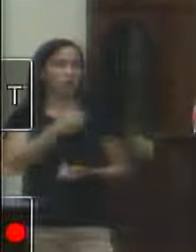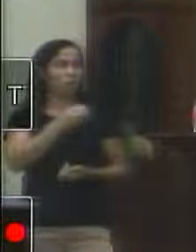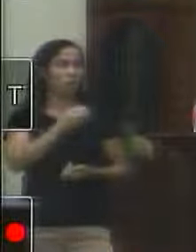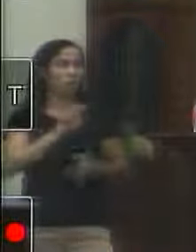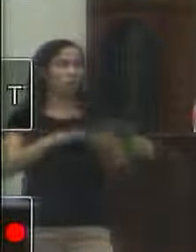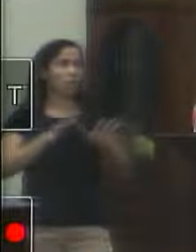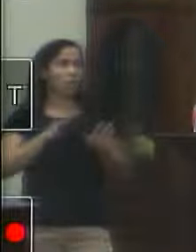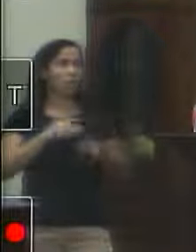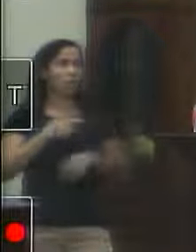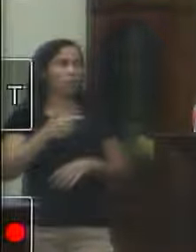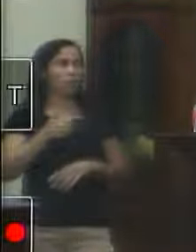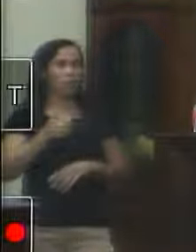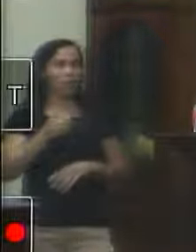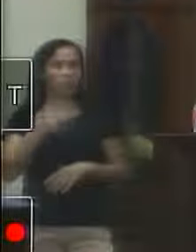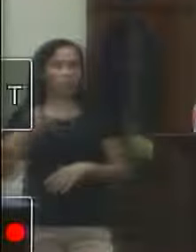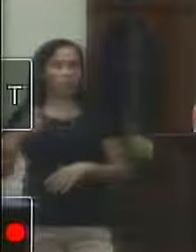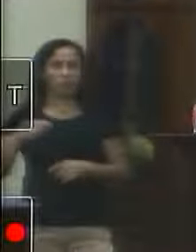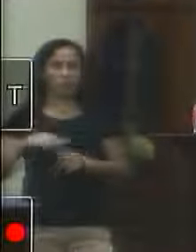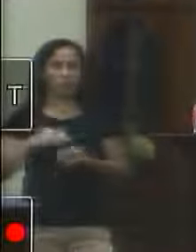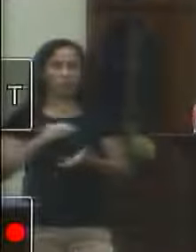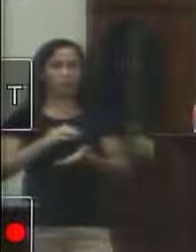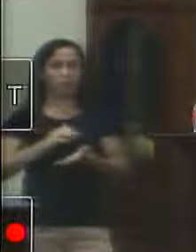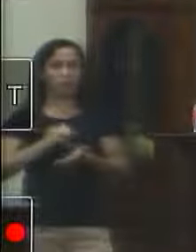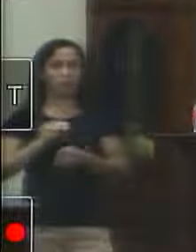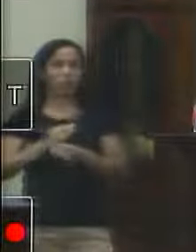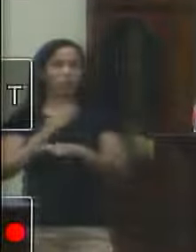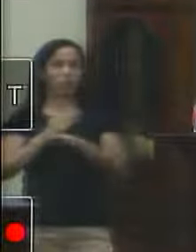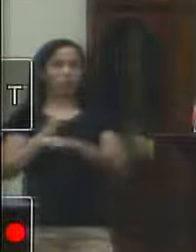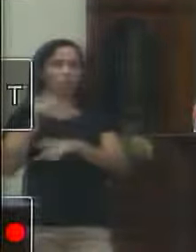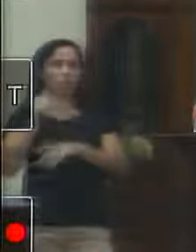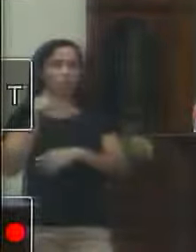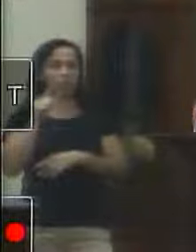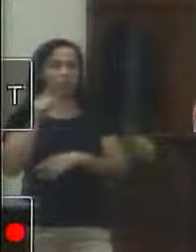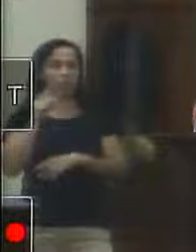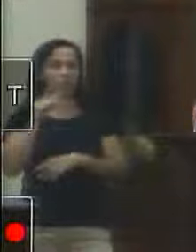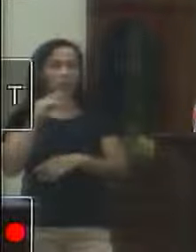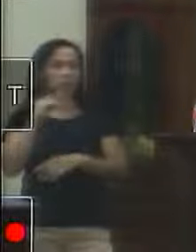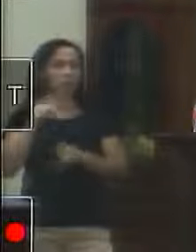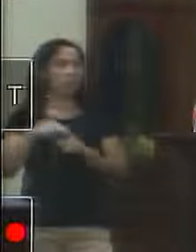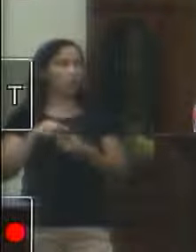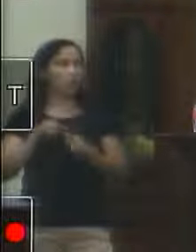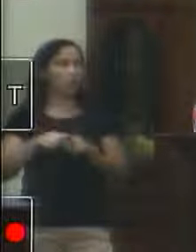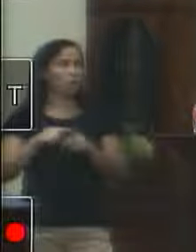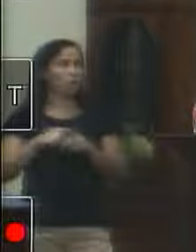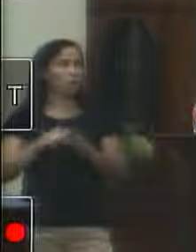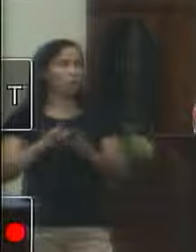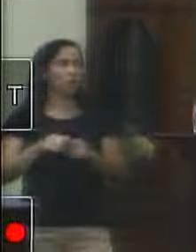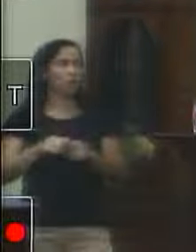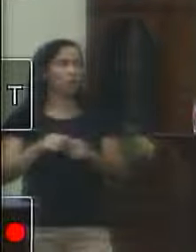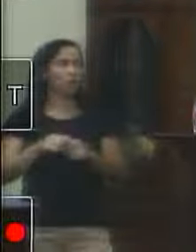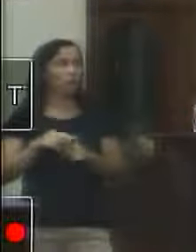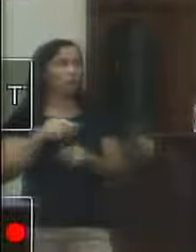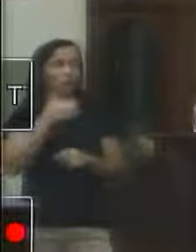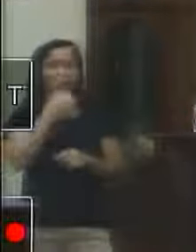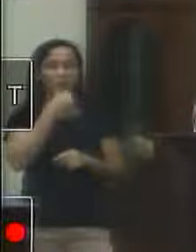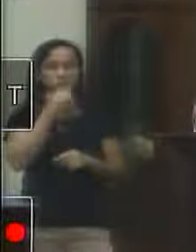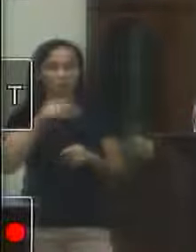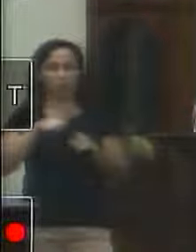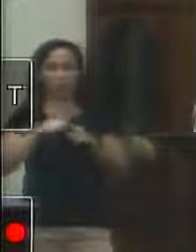horas, 10h20, mais ou menos, eu passei um WhatsApp para a Glória para saber como tinha sido em conservatório, como passei para o Charles, que